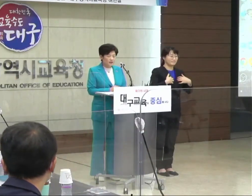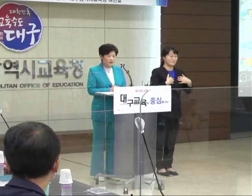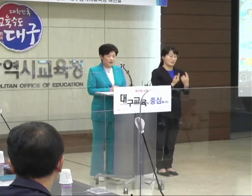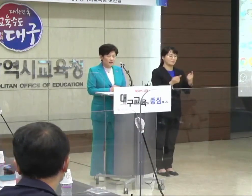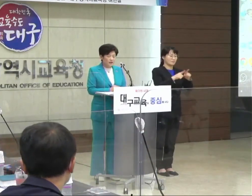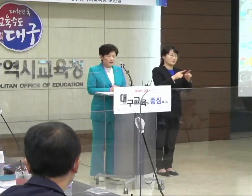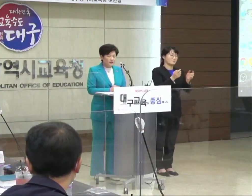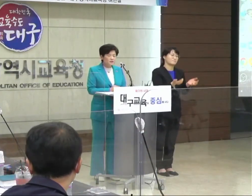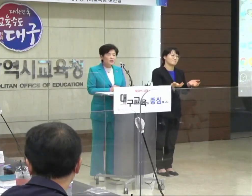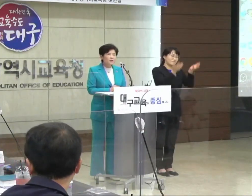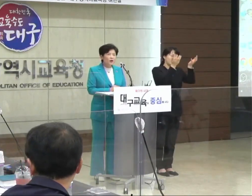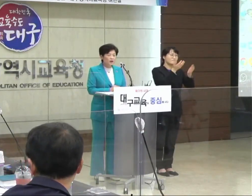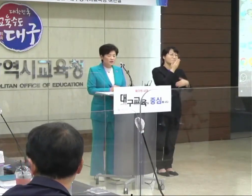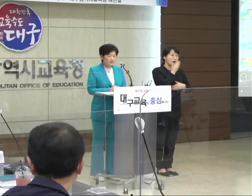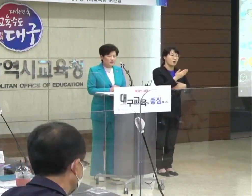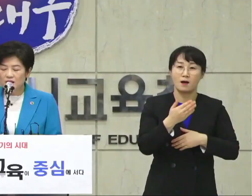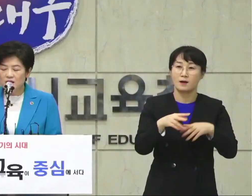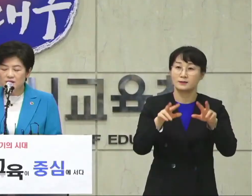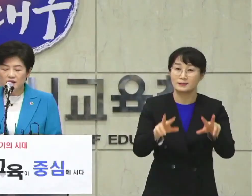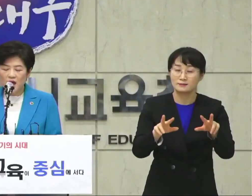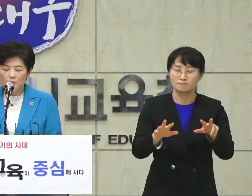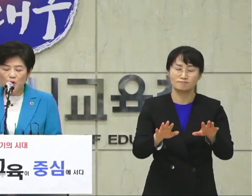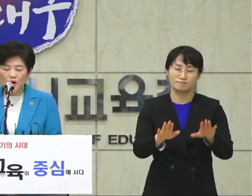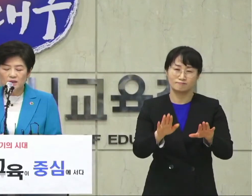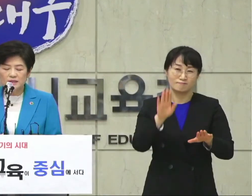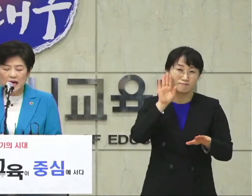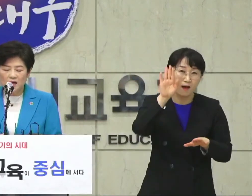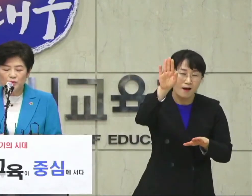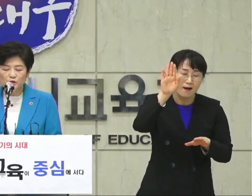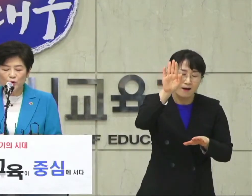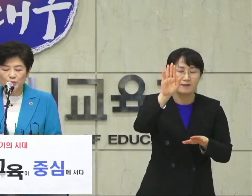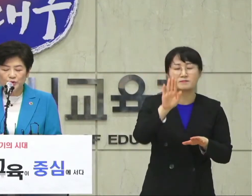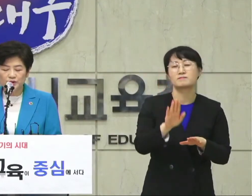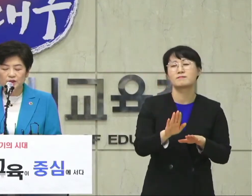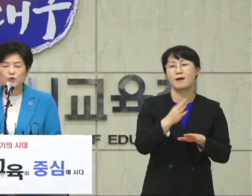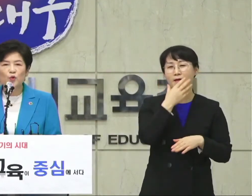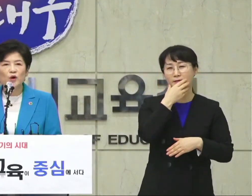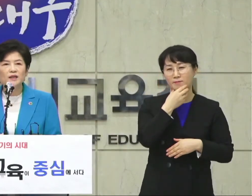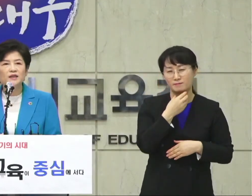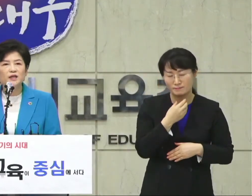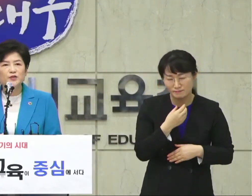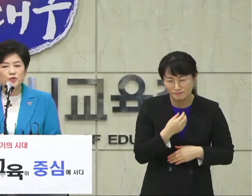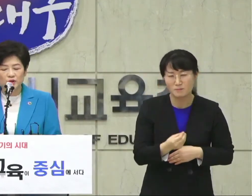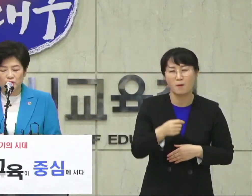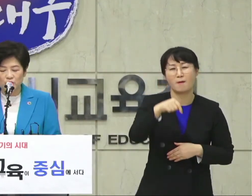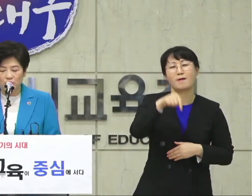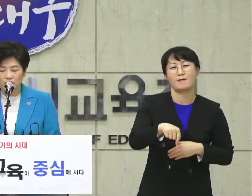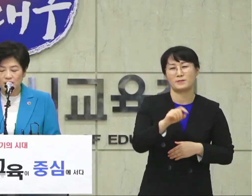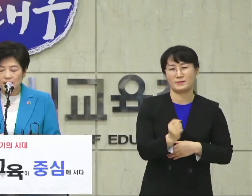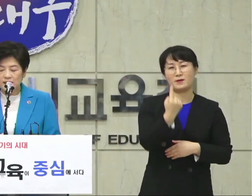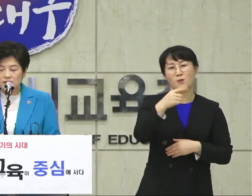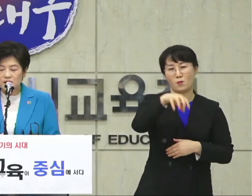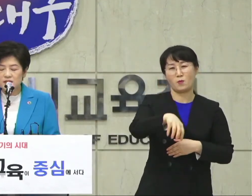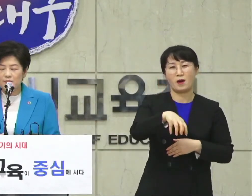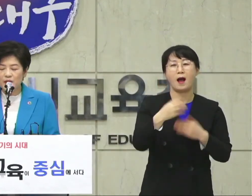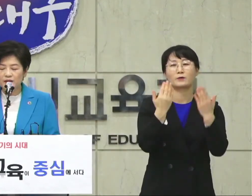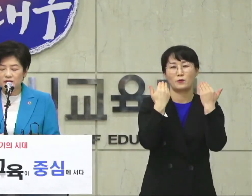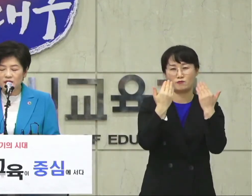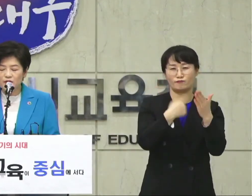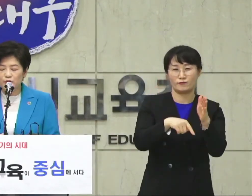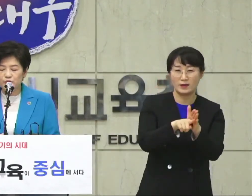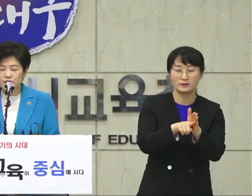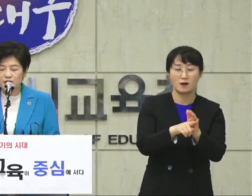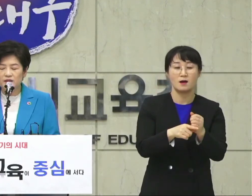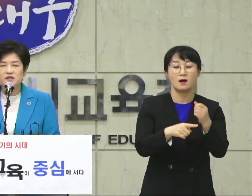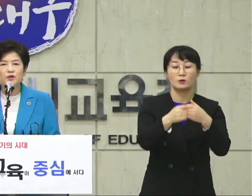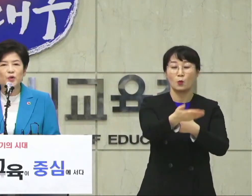함께 성장해 현재와 내일의 행복한 삶을 꽃피우는 공간이 될 수 있도록